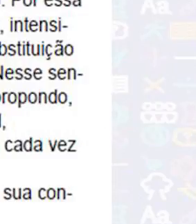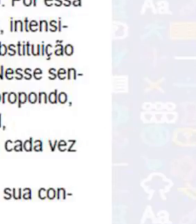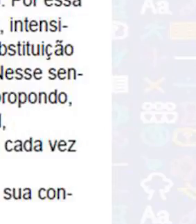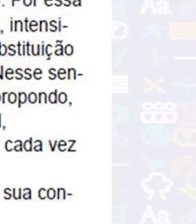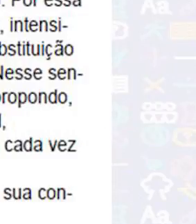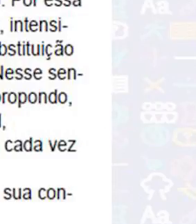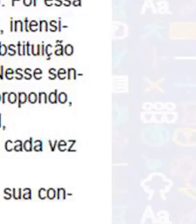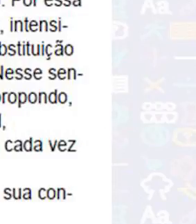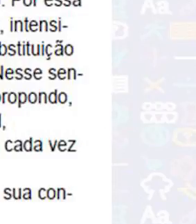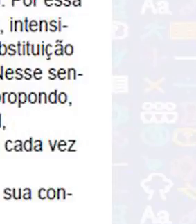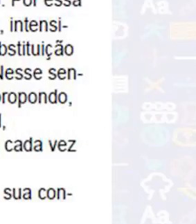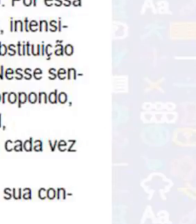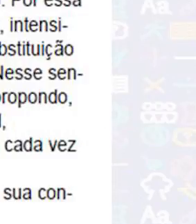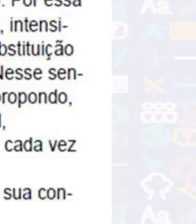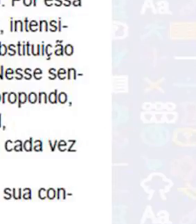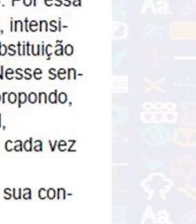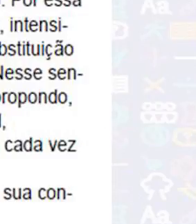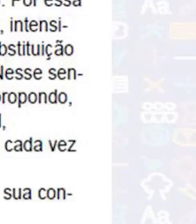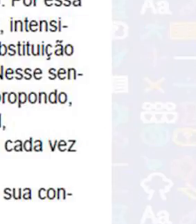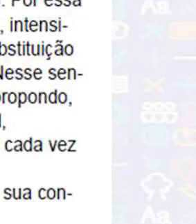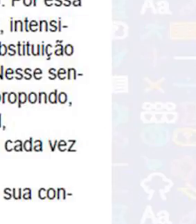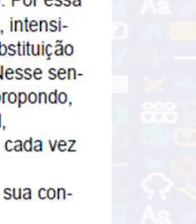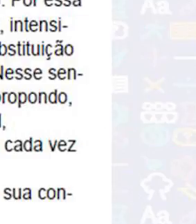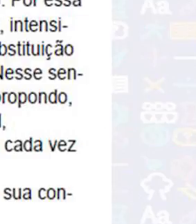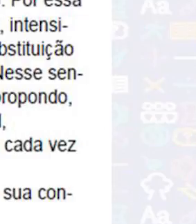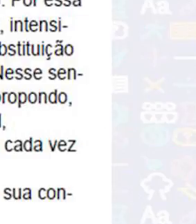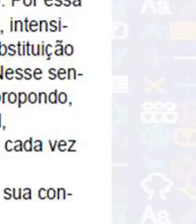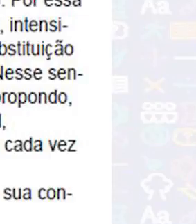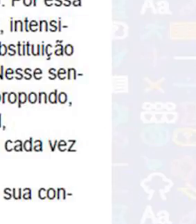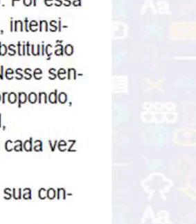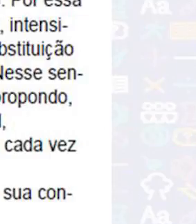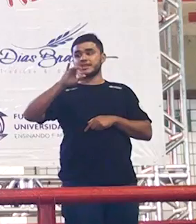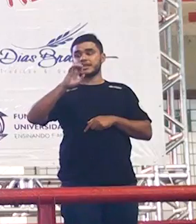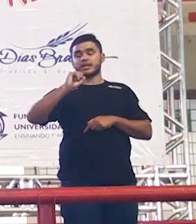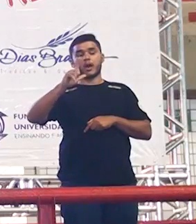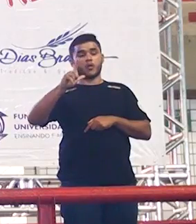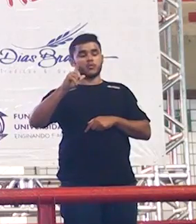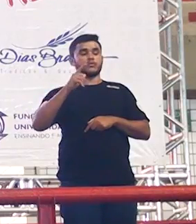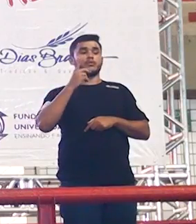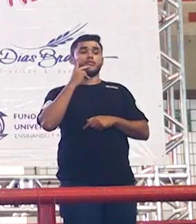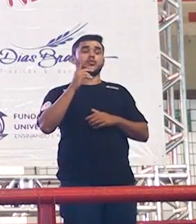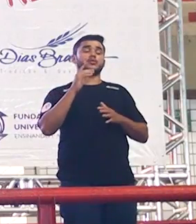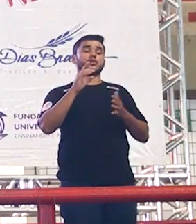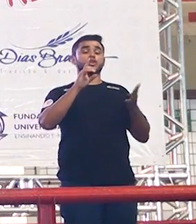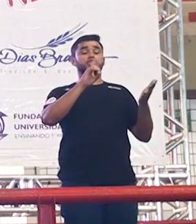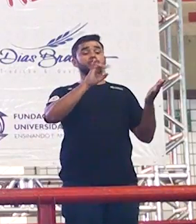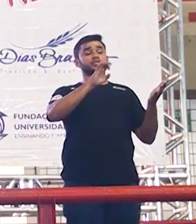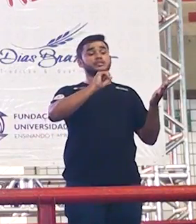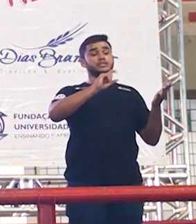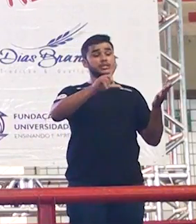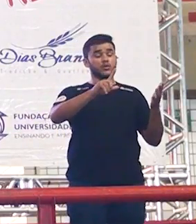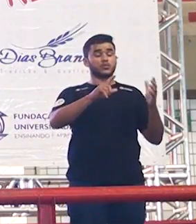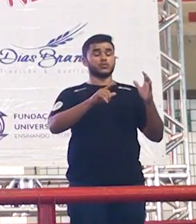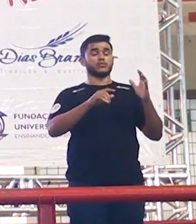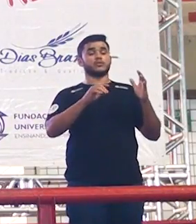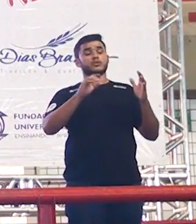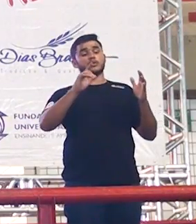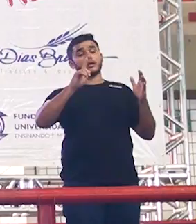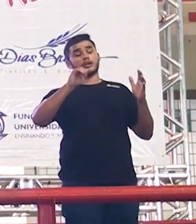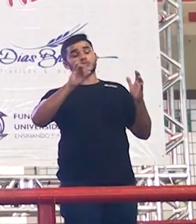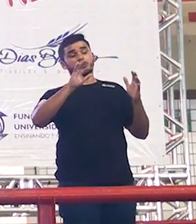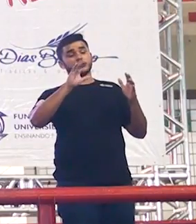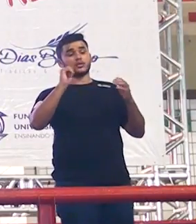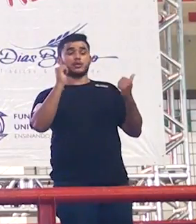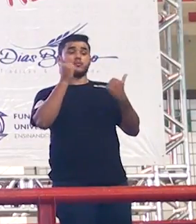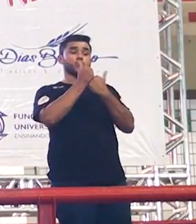movidos a gás do carvão mineral, E, substituição da gasolina e do diesel pelo gás natural. Pessoal,